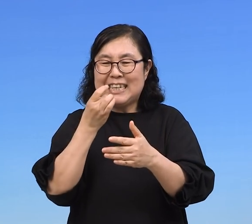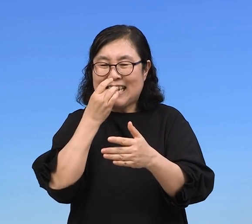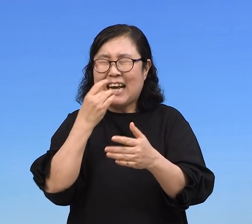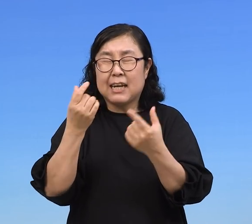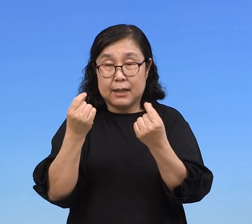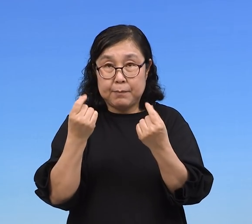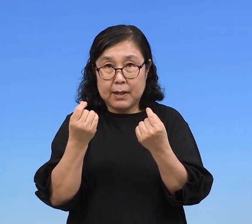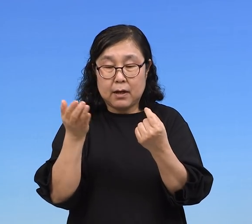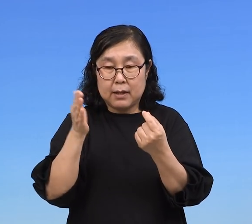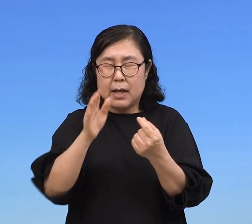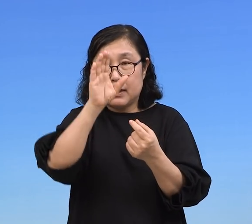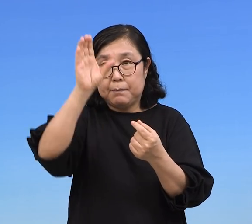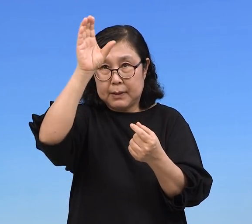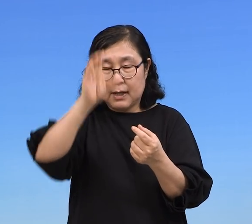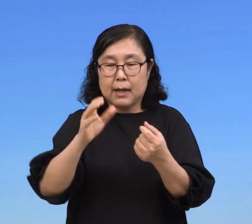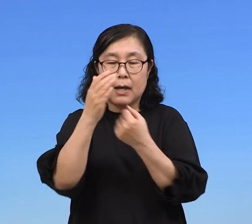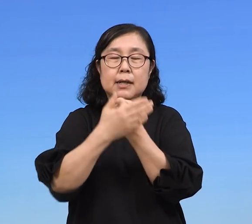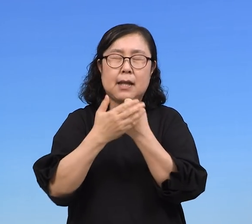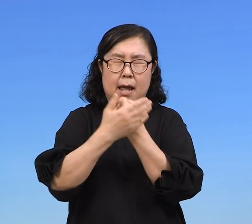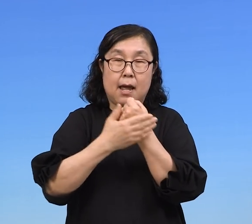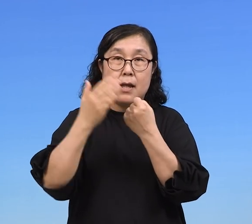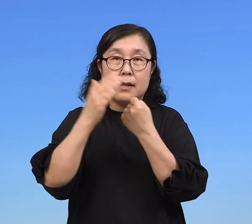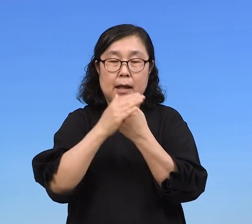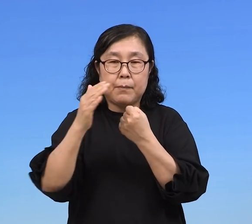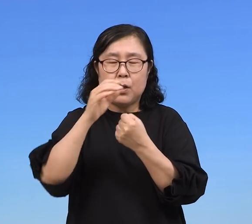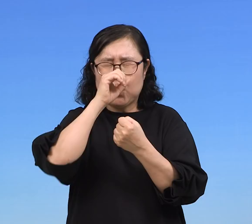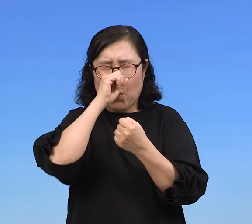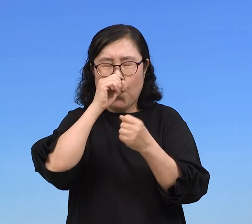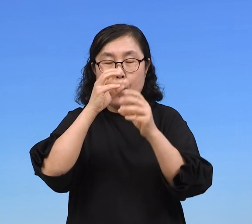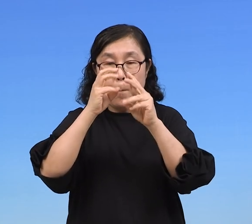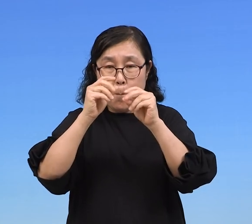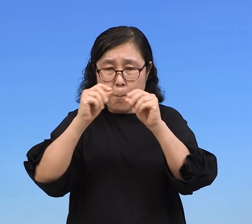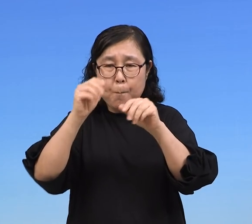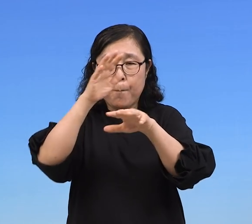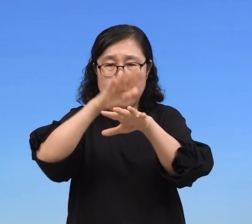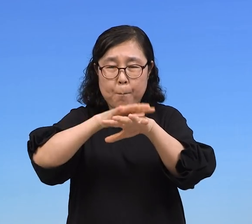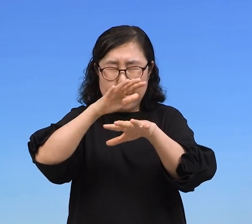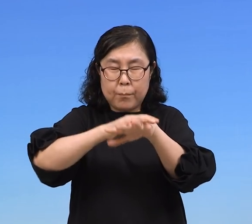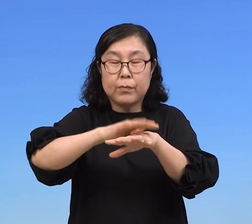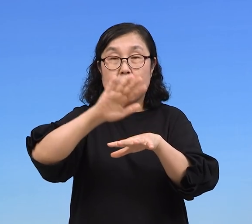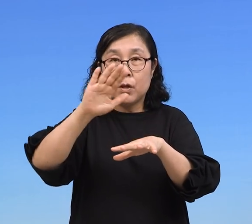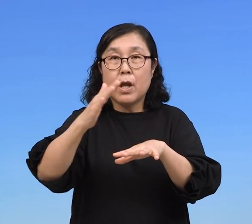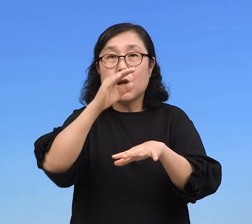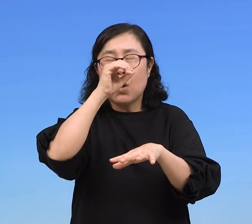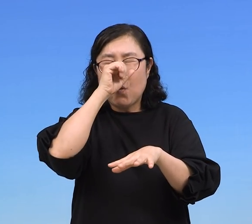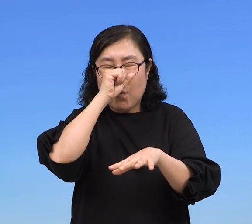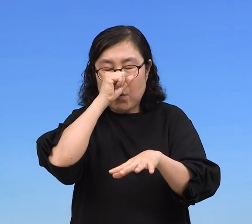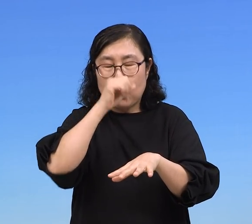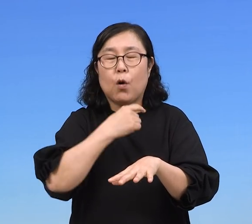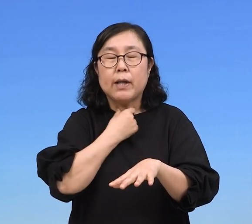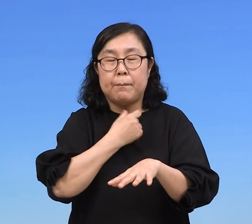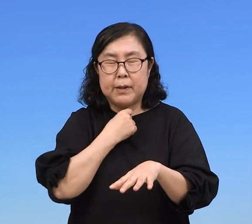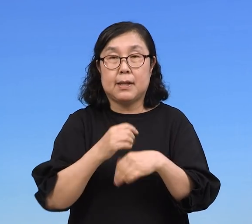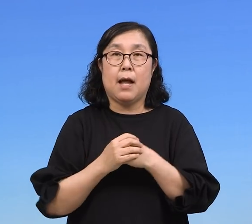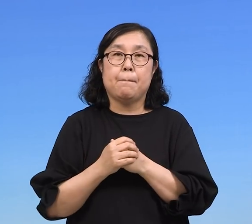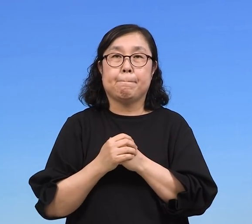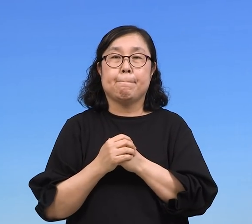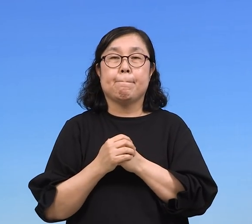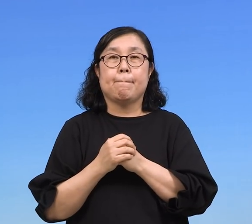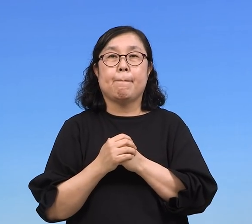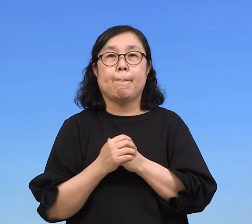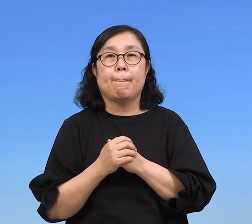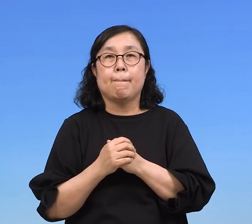그런데 하나님, 십자가 은혜로 옥토가 되기를 원합니다. 어떤 말씀도 수용할 수 있는